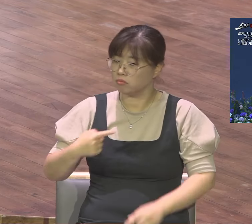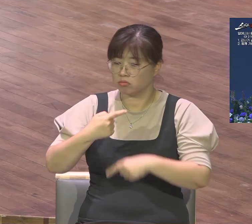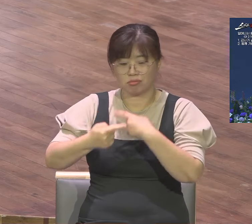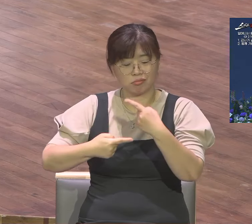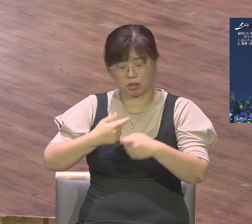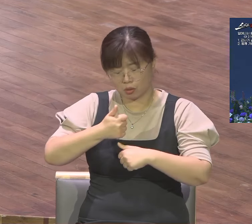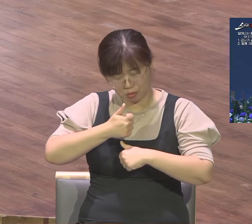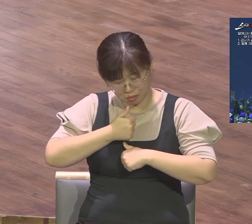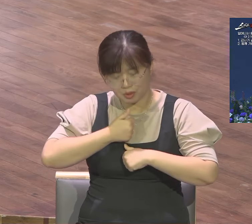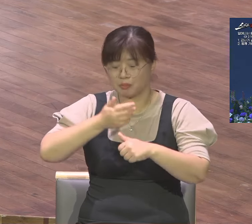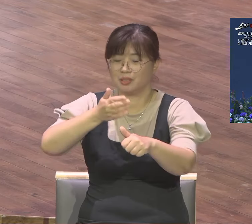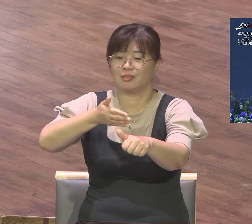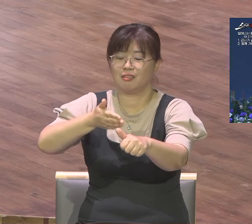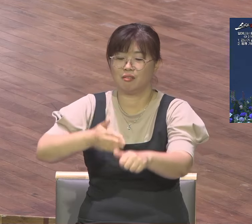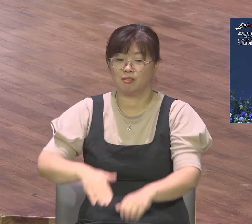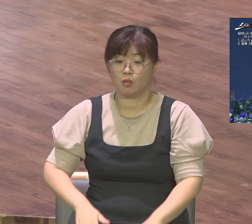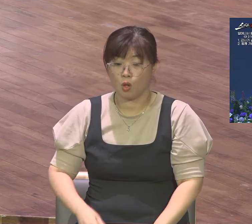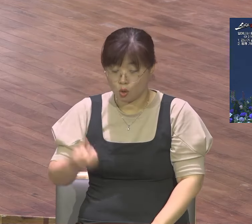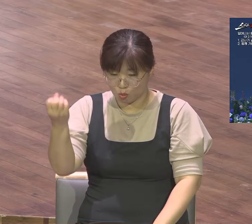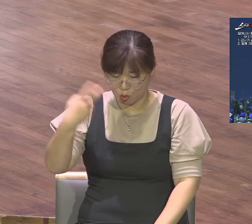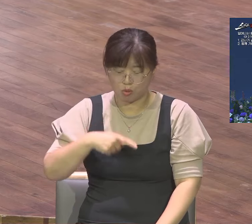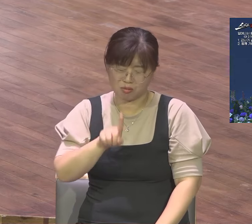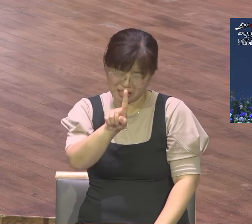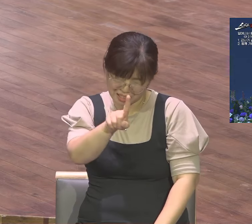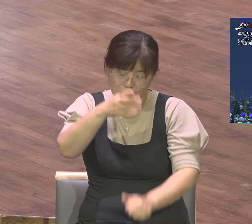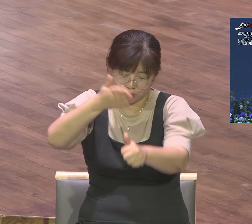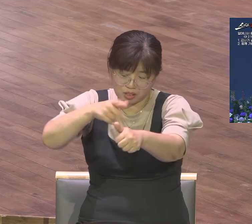가뚝 막 부정 날리지 말고